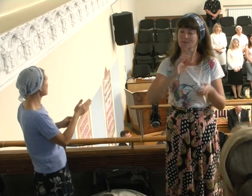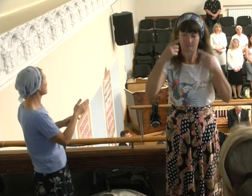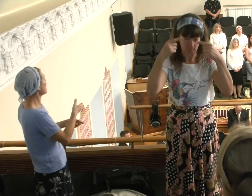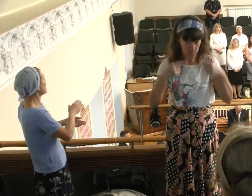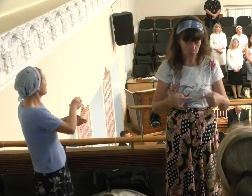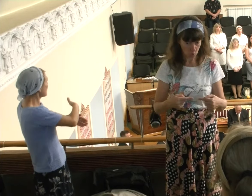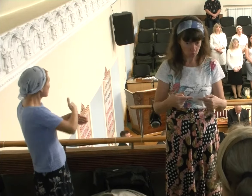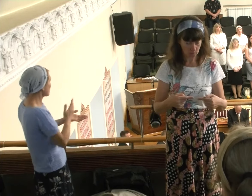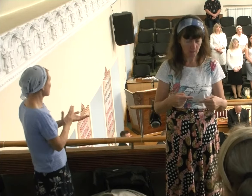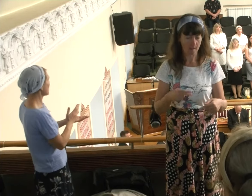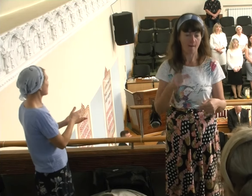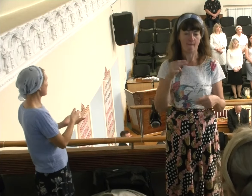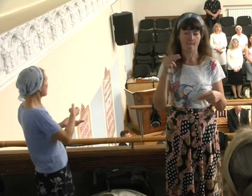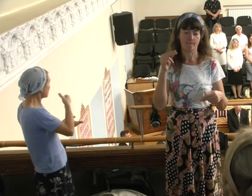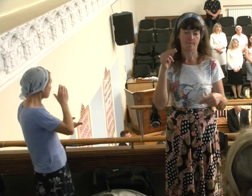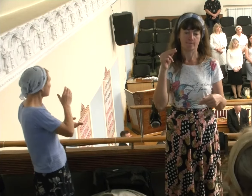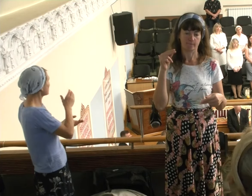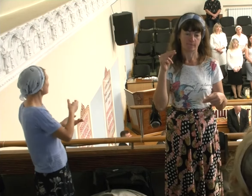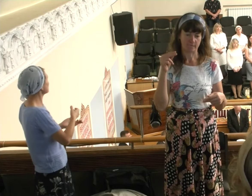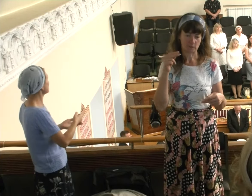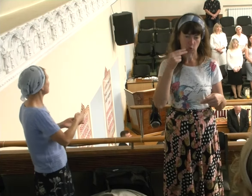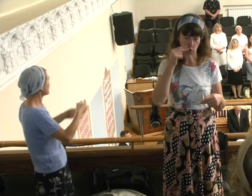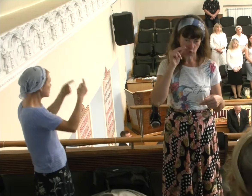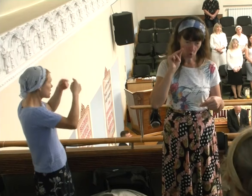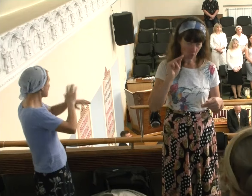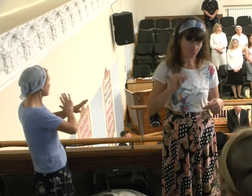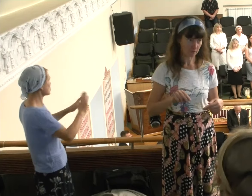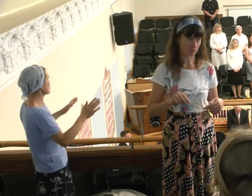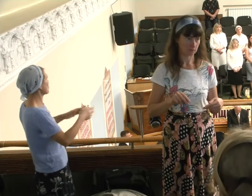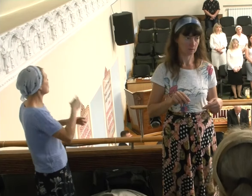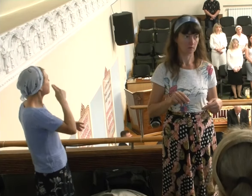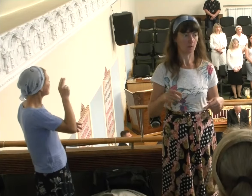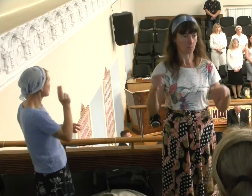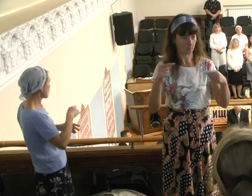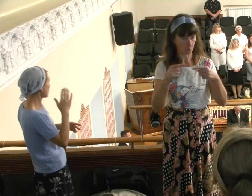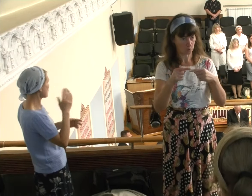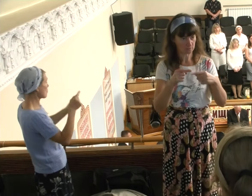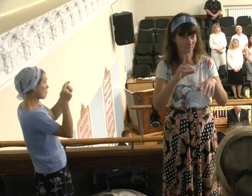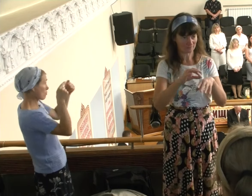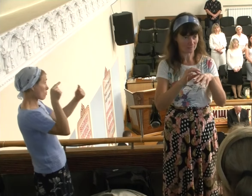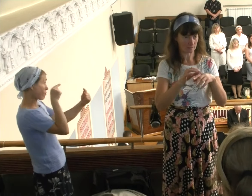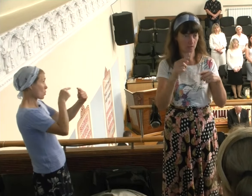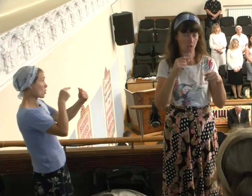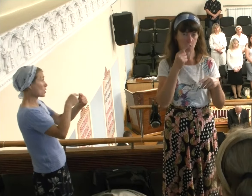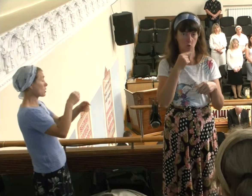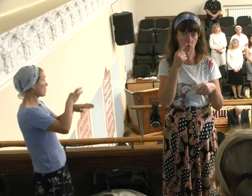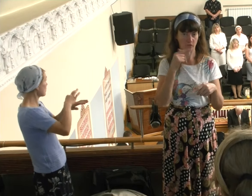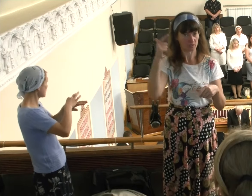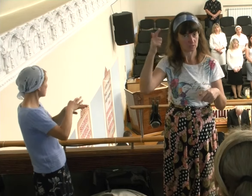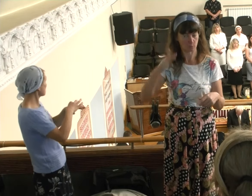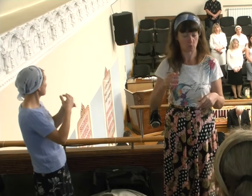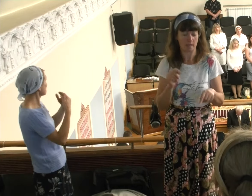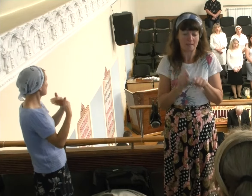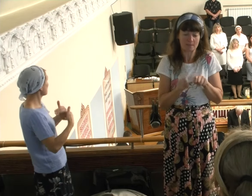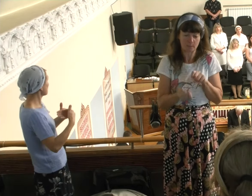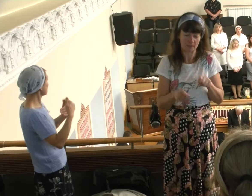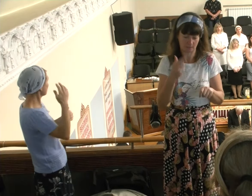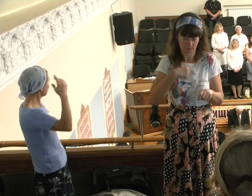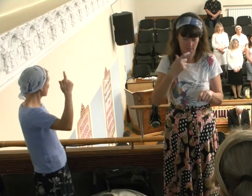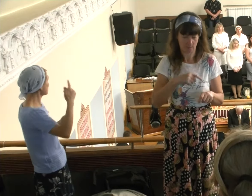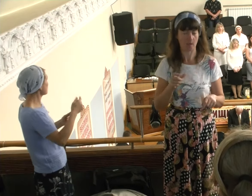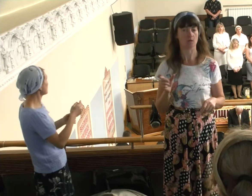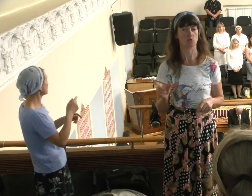недостойно, виновен будет против тела и крови Господней. Да испытывает же себя